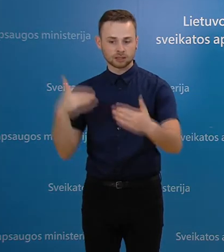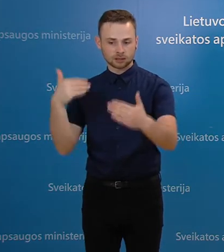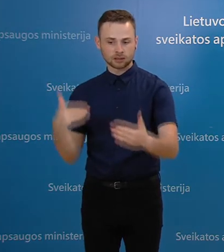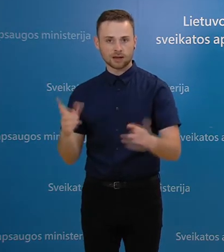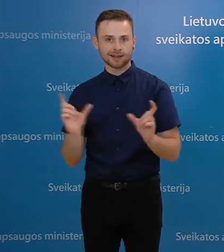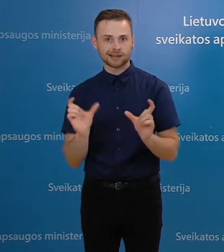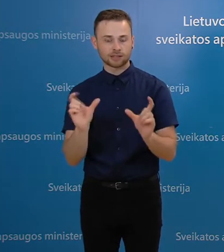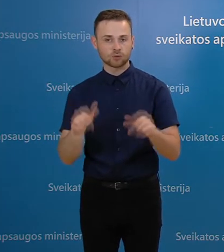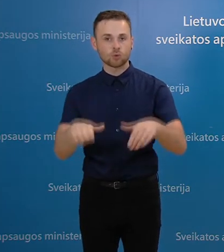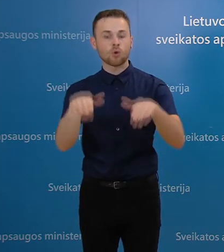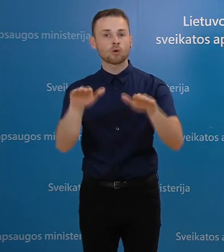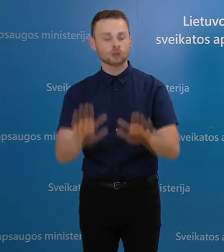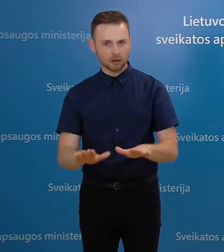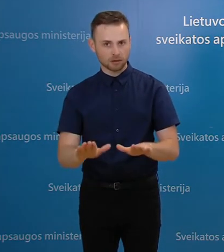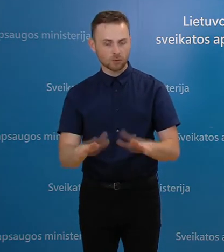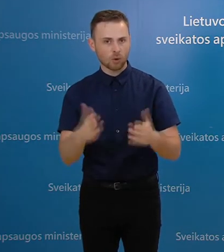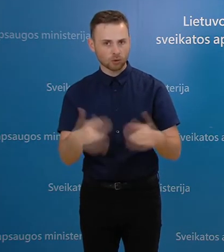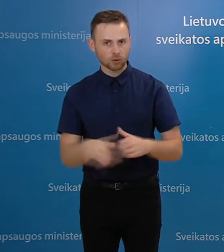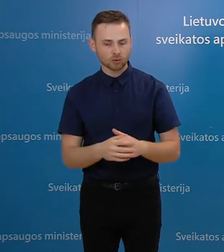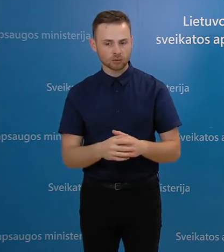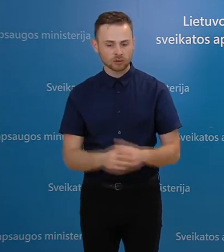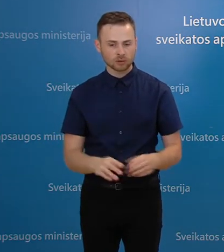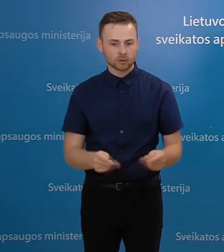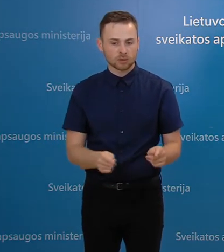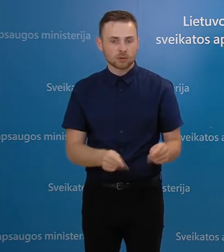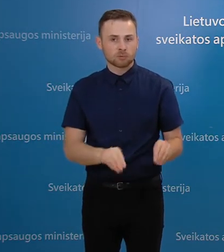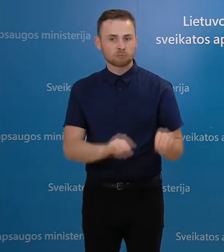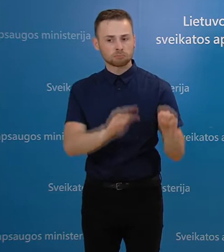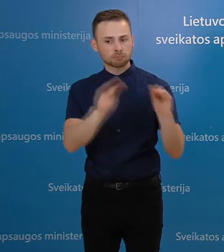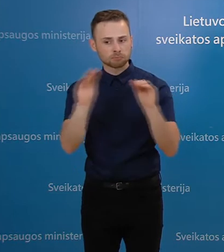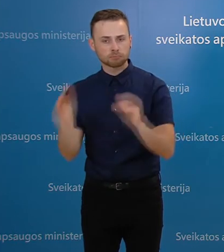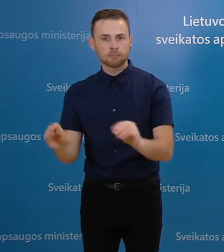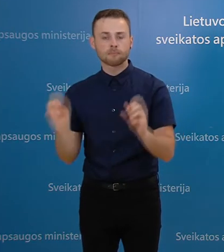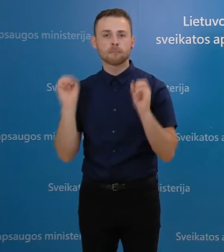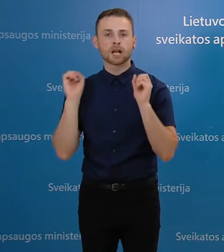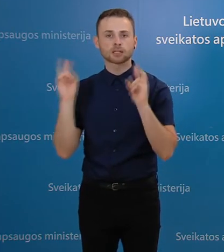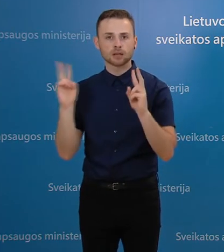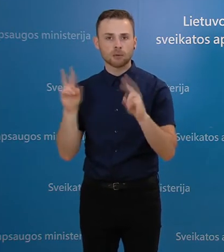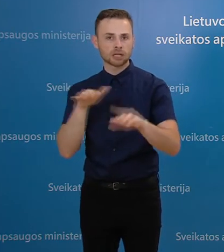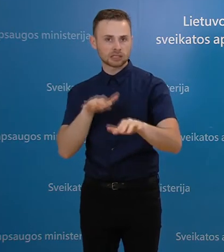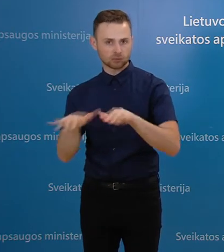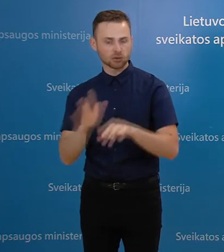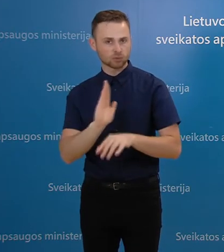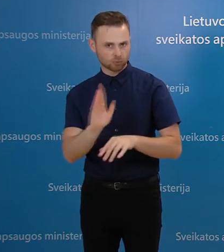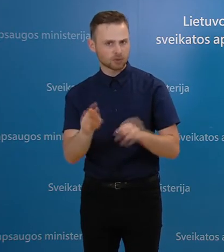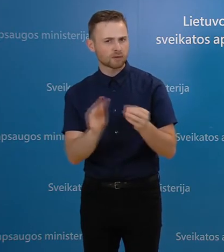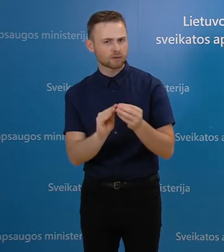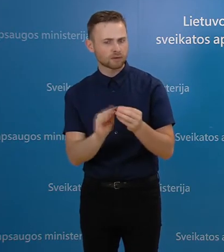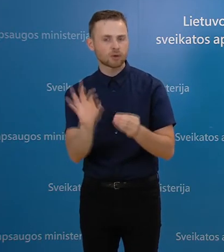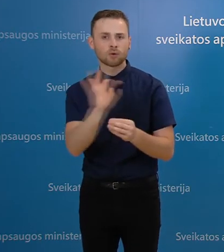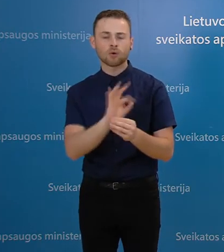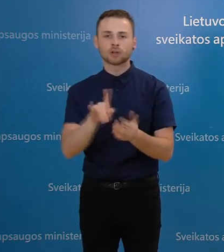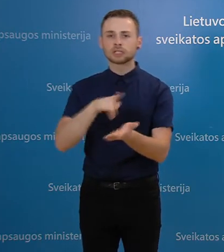nutarimo. Ar jie pereis į ekstremaliausius situacijos nutarimą ar ne? Tai yra dėl skrydžių